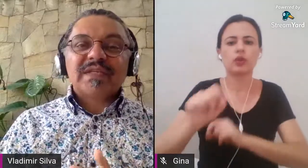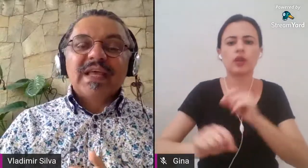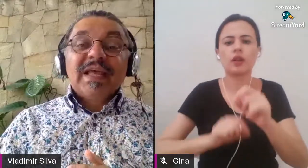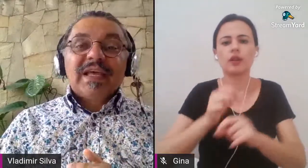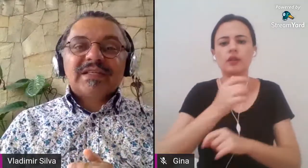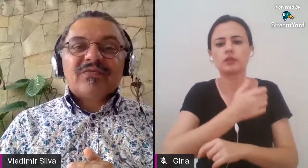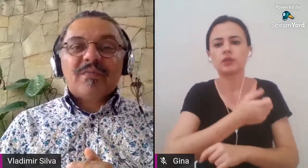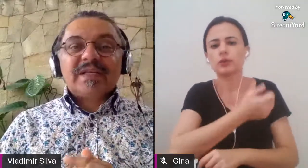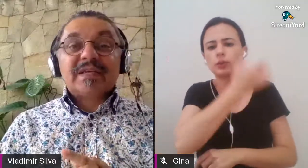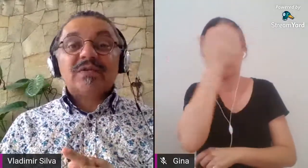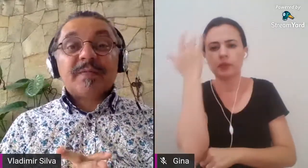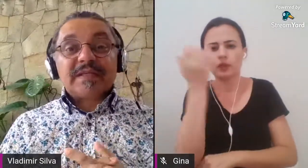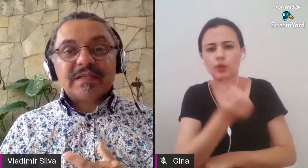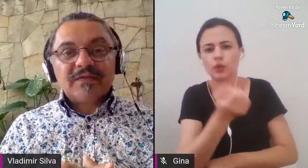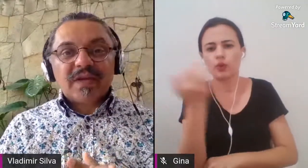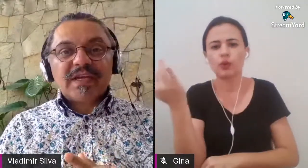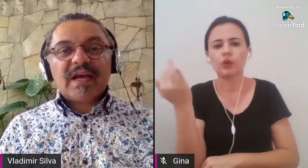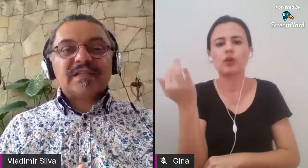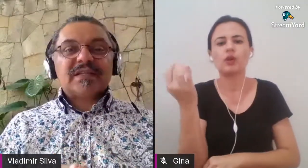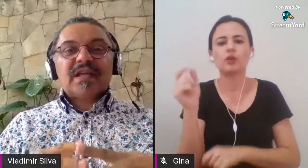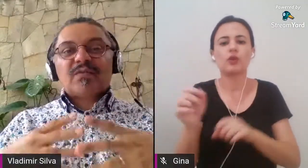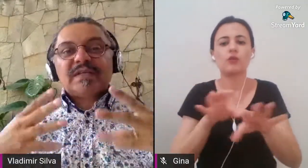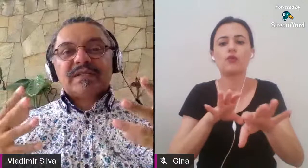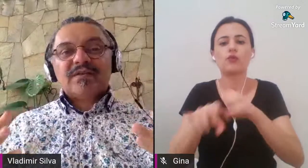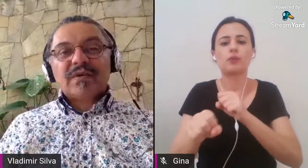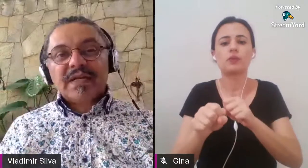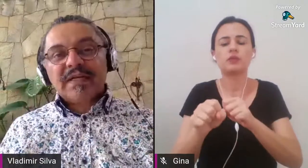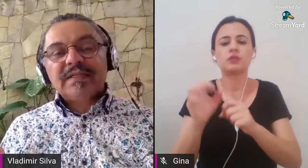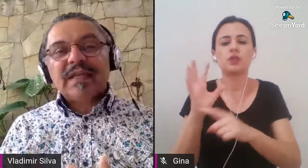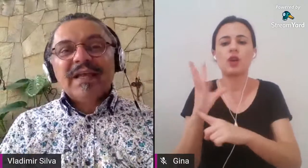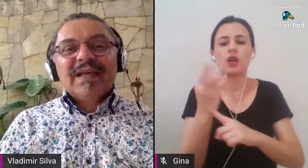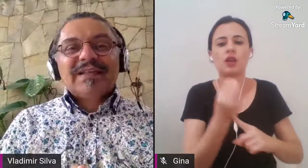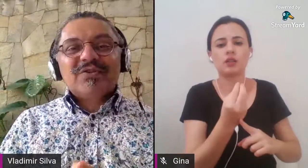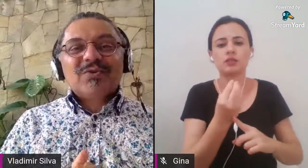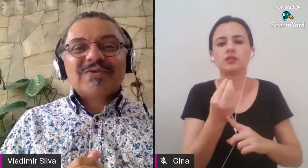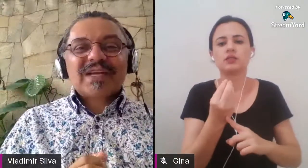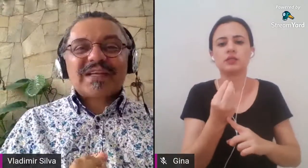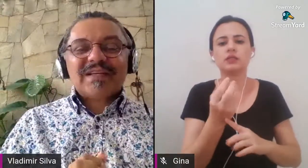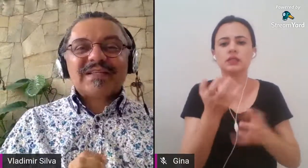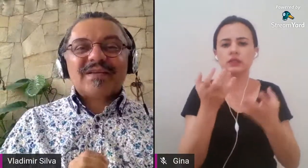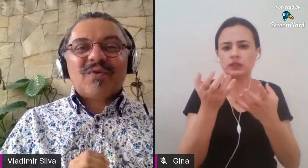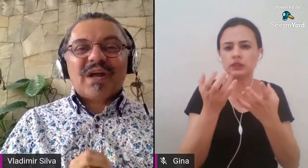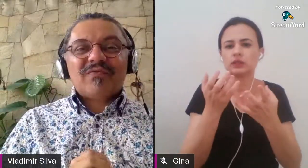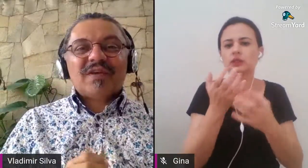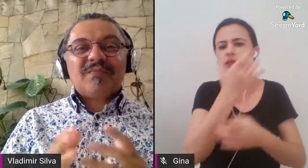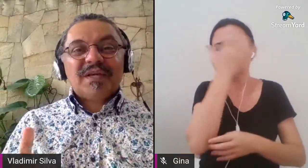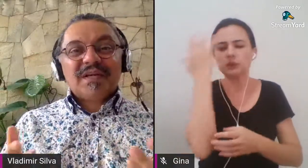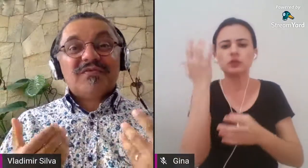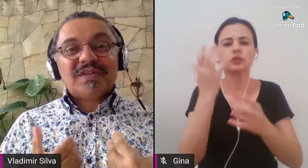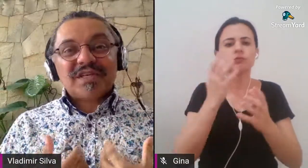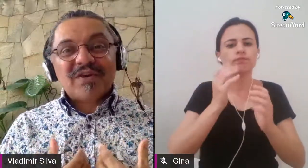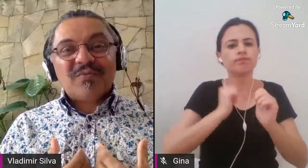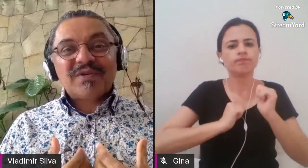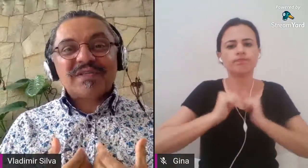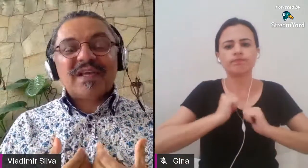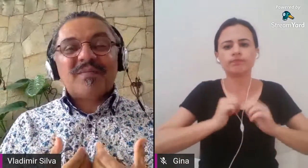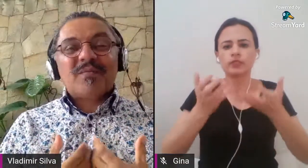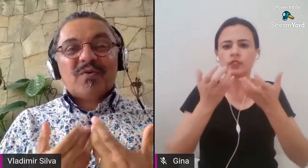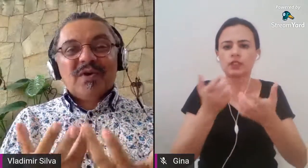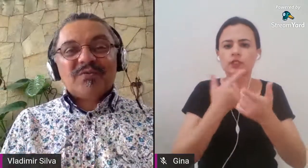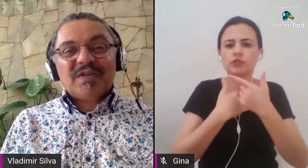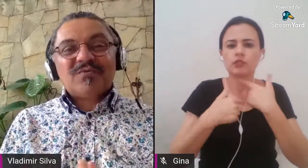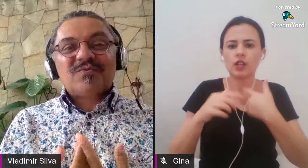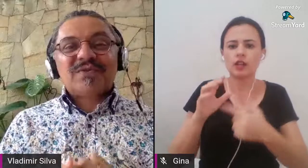maior de pessoas essa formação específica em artes, que era um anseio grande de todos aqueles que moravam em Campina Grande. Veja que